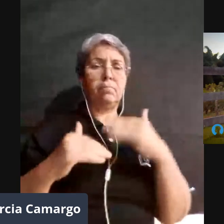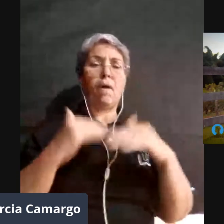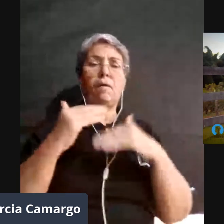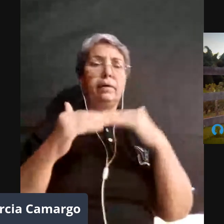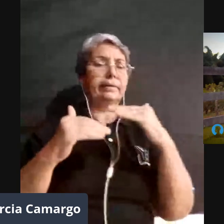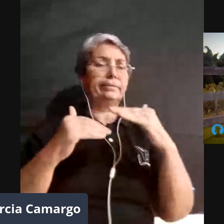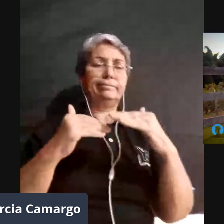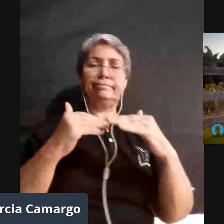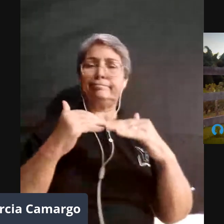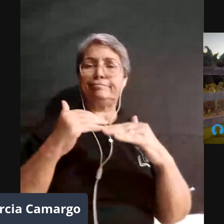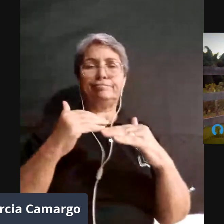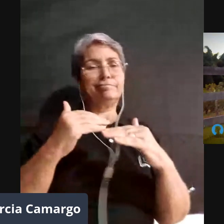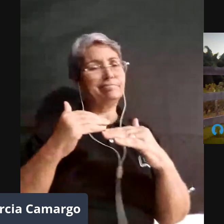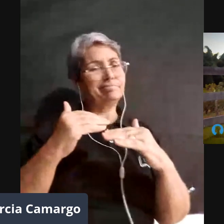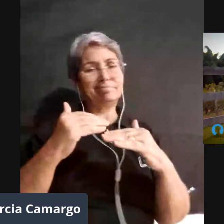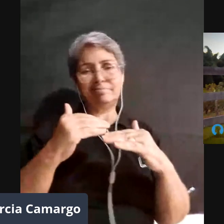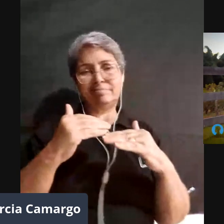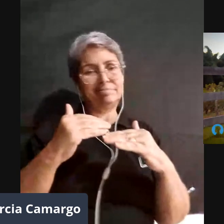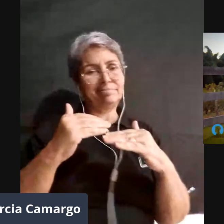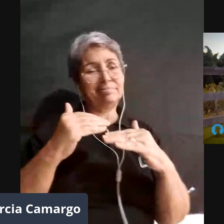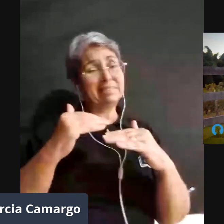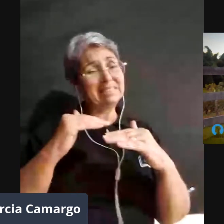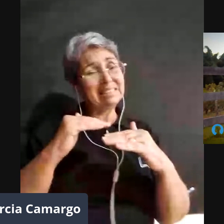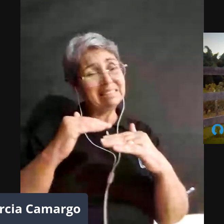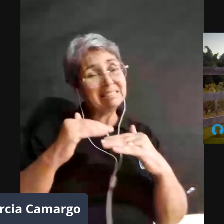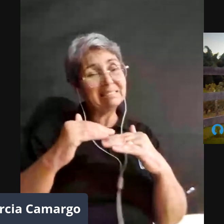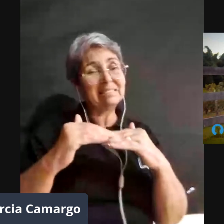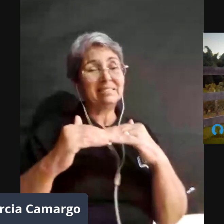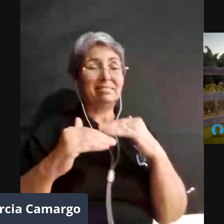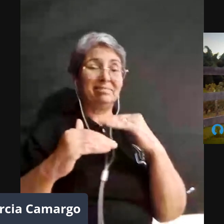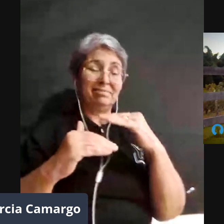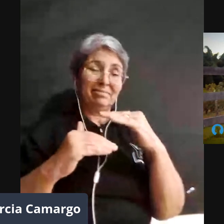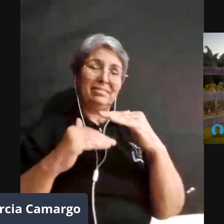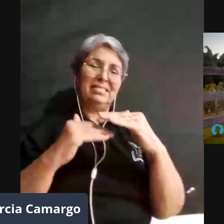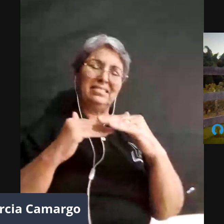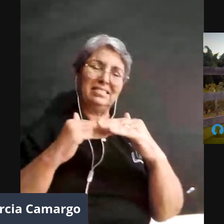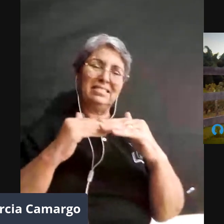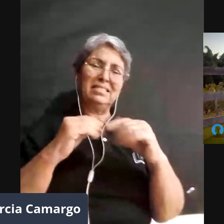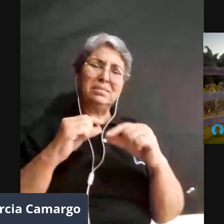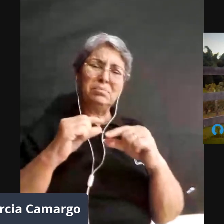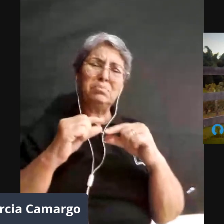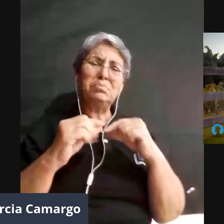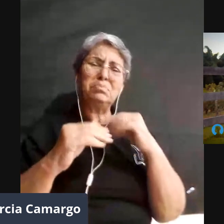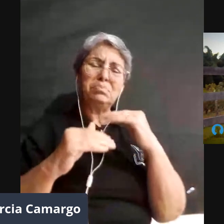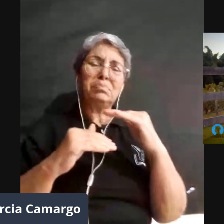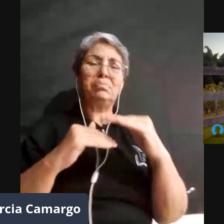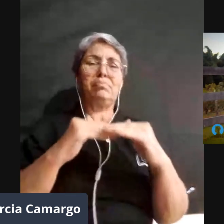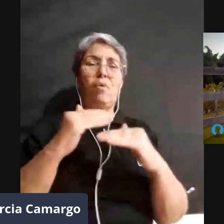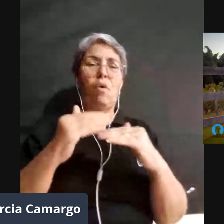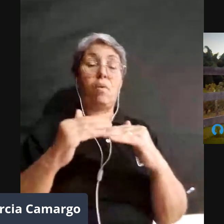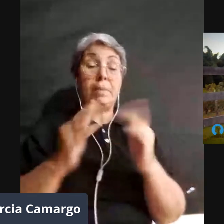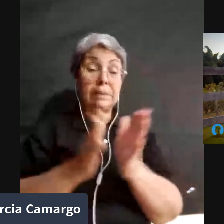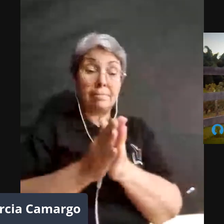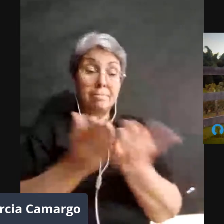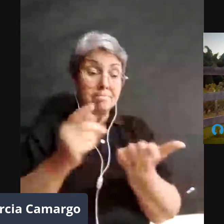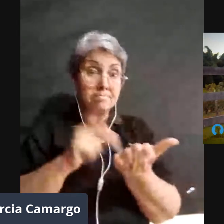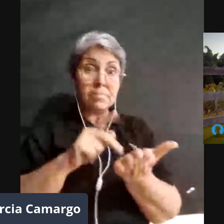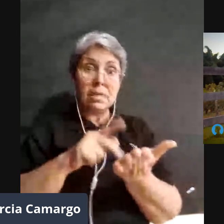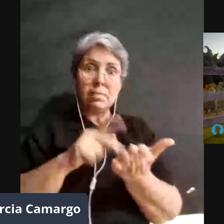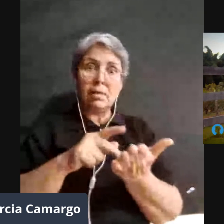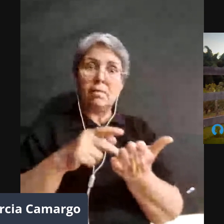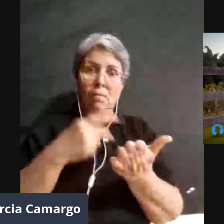profética. Tem havido progresso, tem havido crescimento, mas não do modo que a Bíblia disse que deve